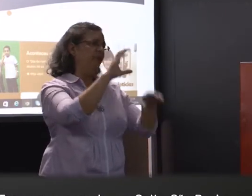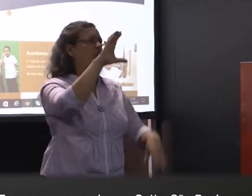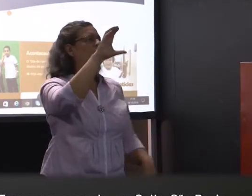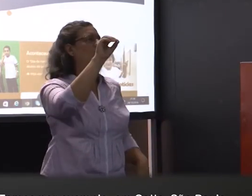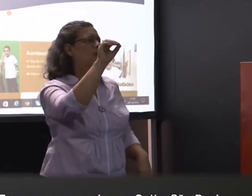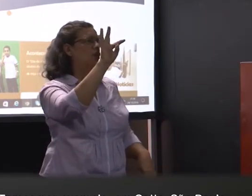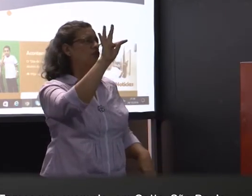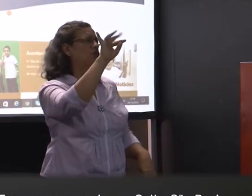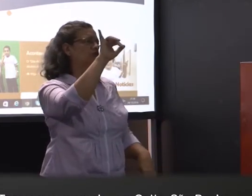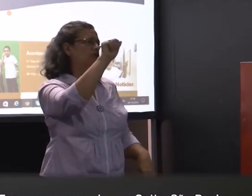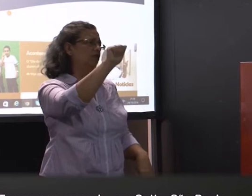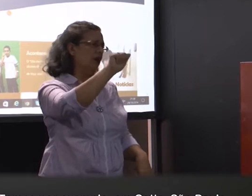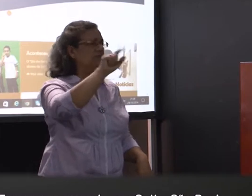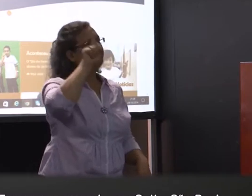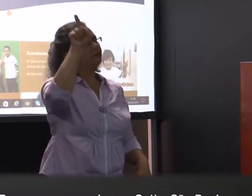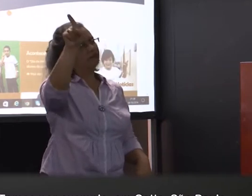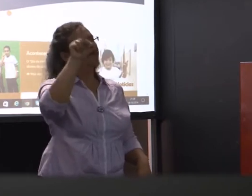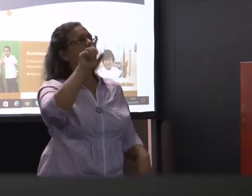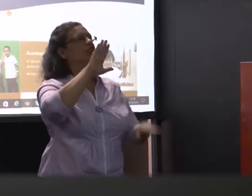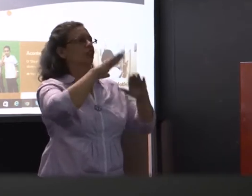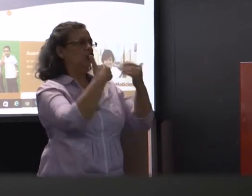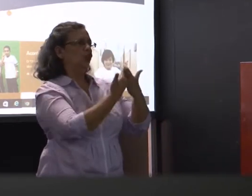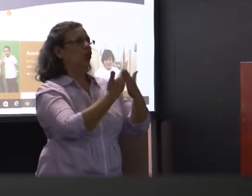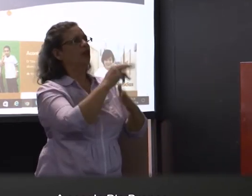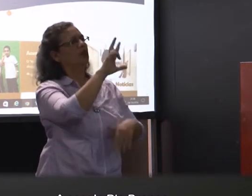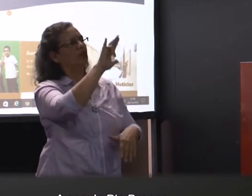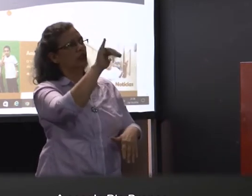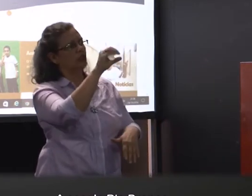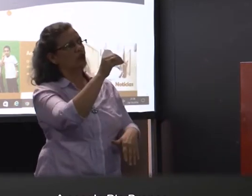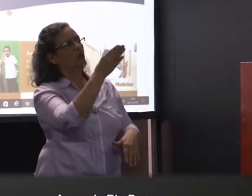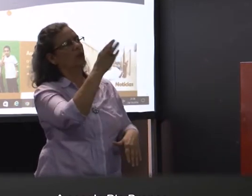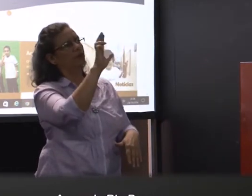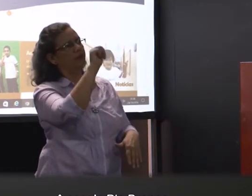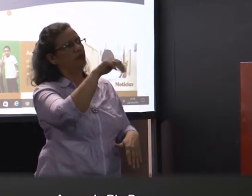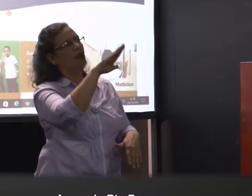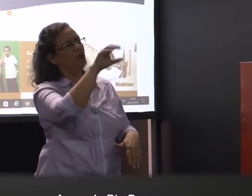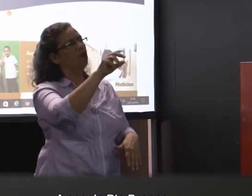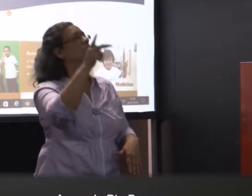exemplo, em Cotia, em São Paulo, a Escola Rio Branco.